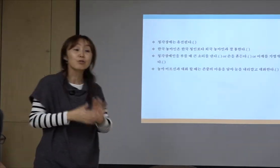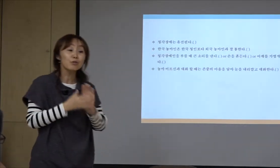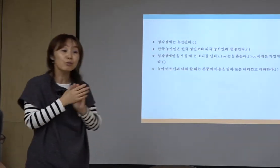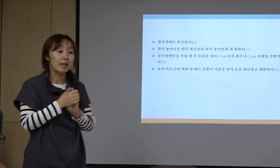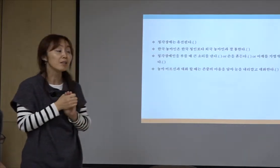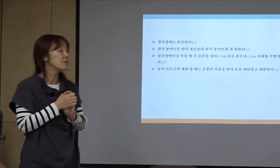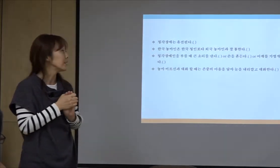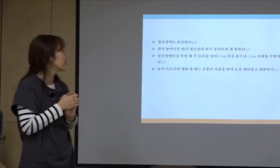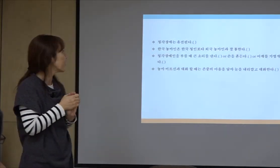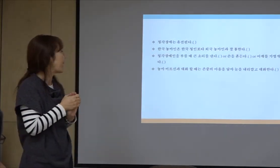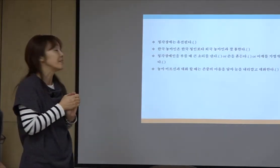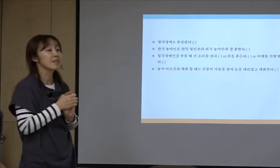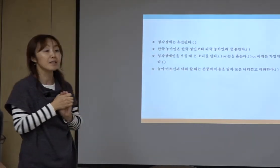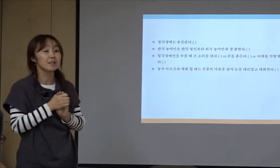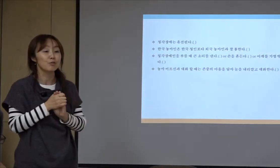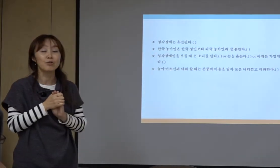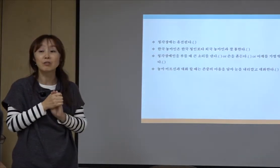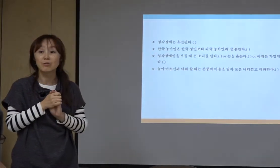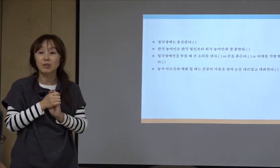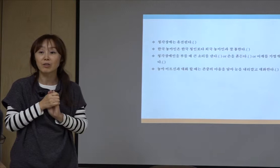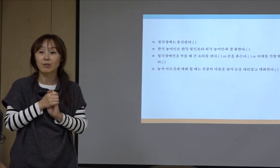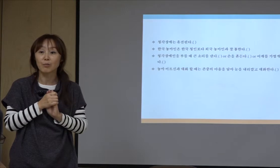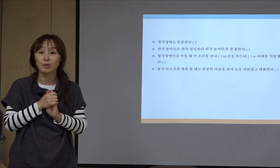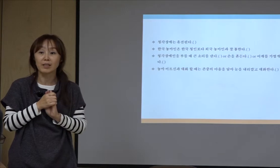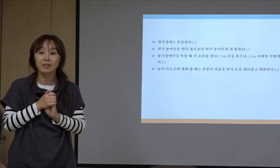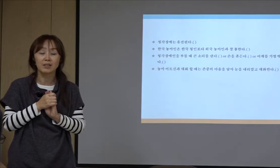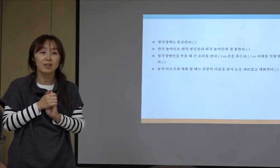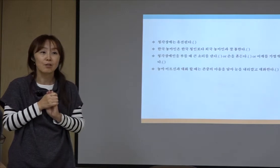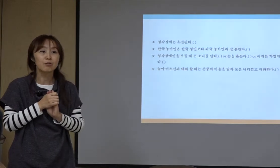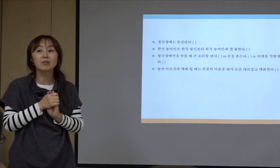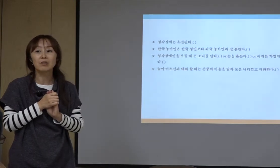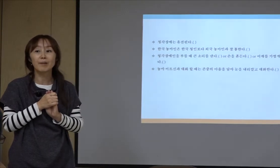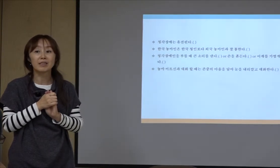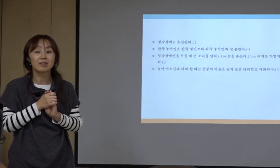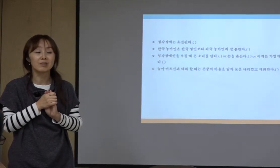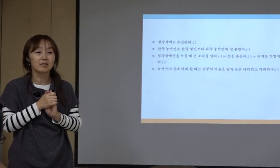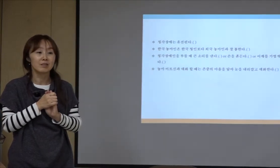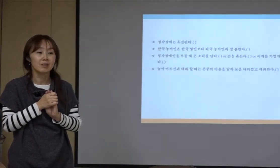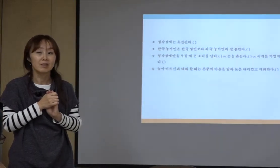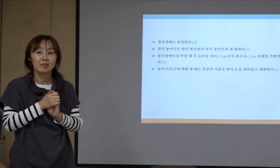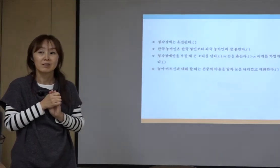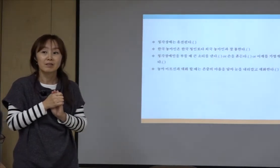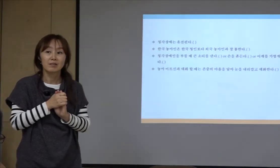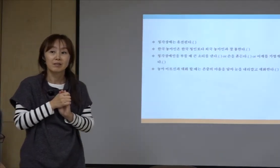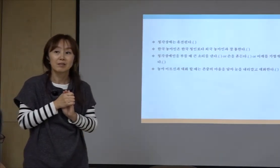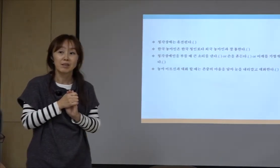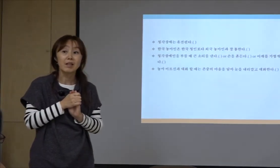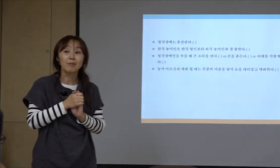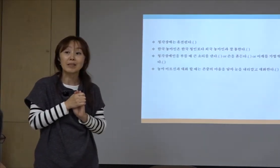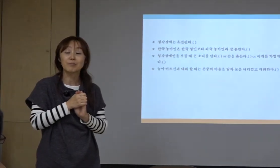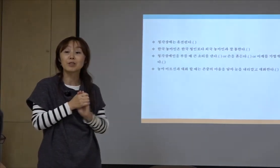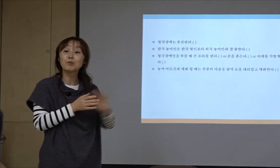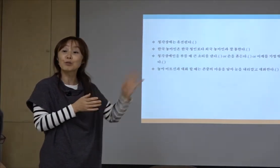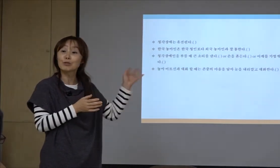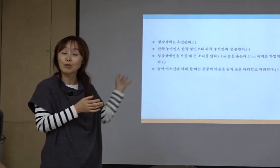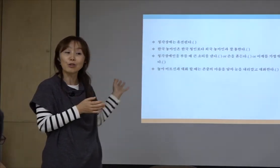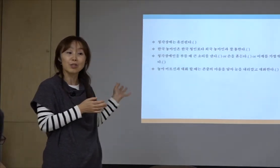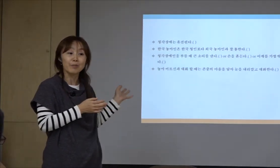유전적으로 관련은 있는데 많지는 유전적인 것보다는 후천성이 많아요. 혹시 봤어요? 그런 집 있었어요? 예, 금천에도 여러 집